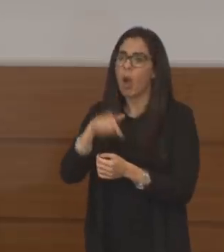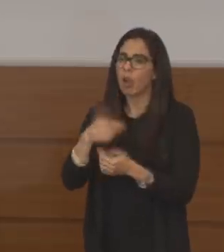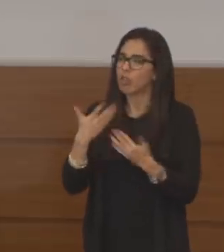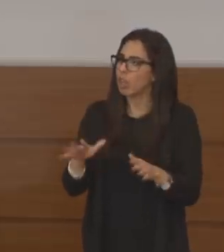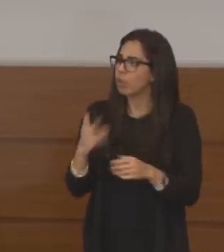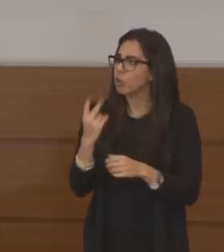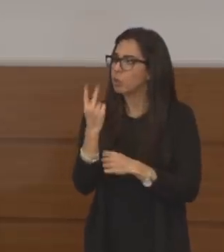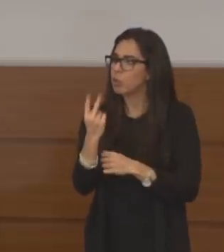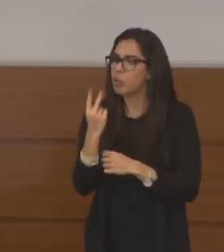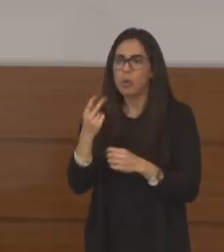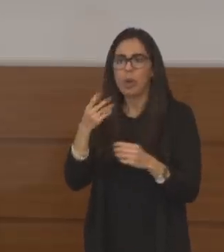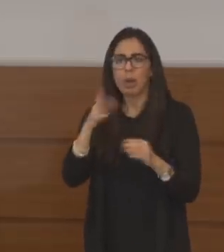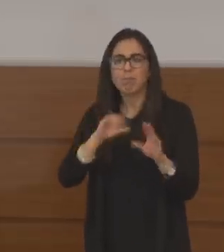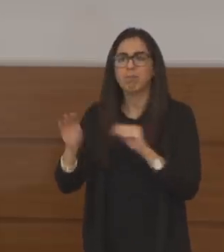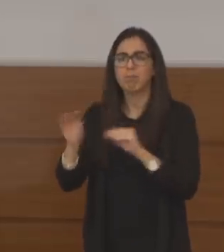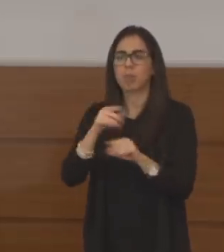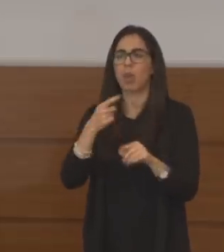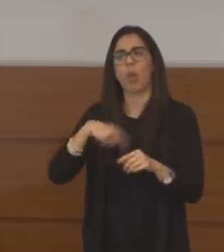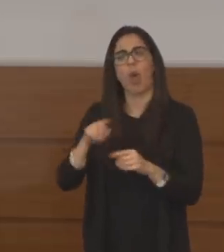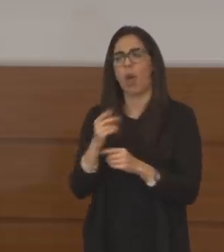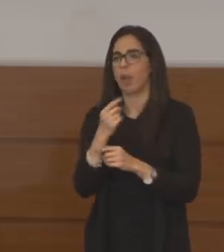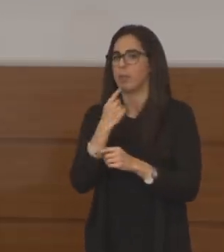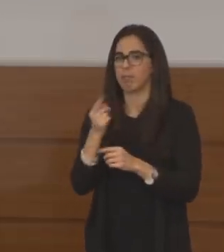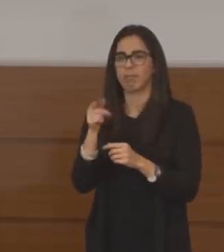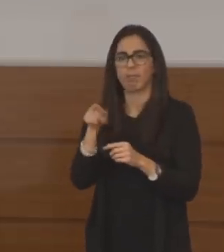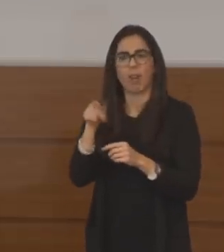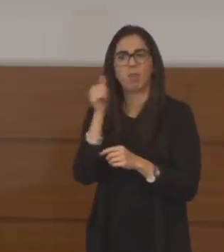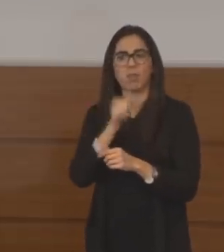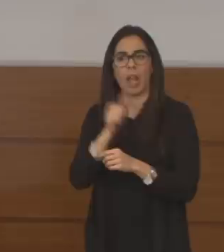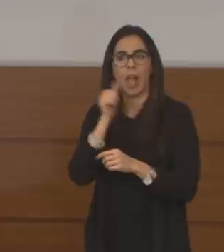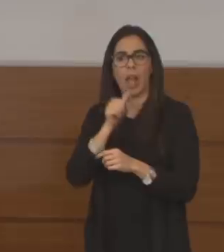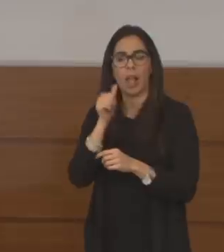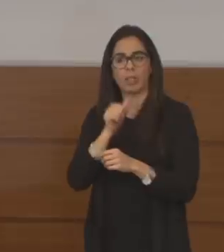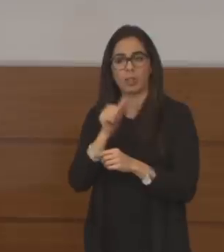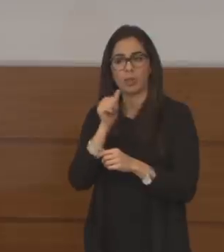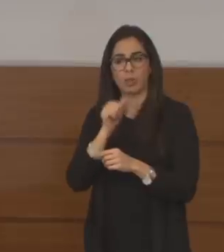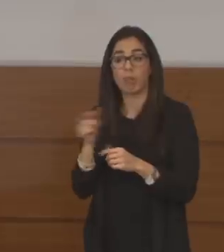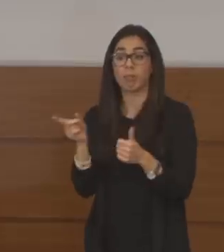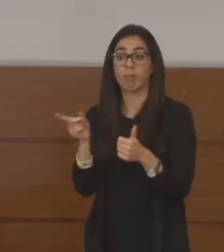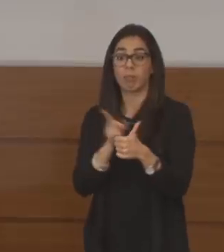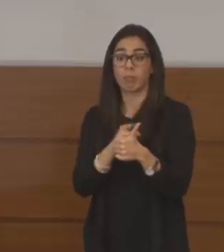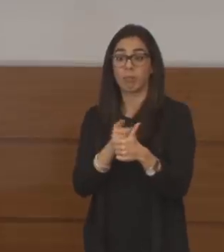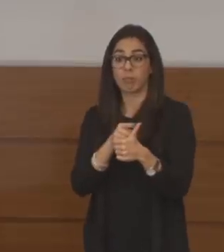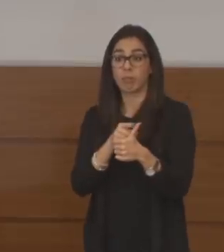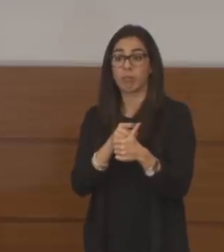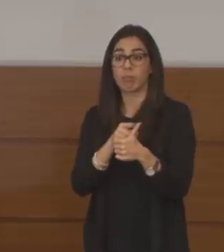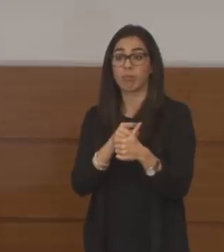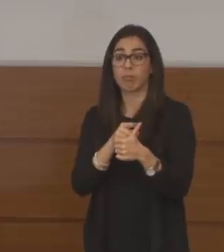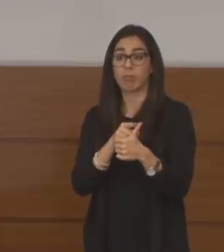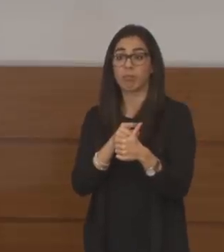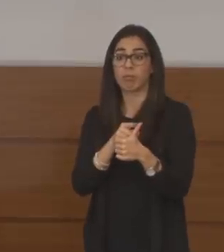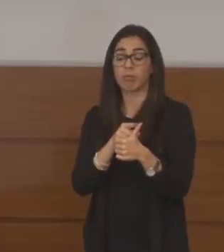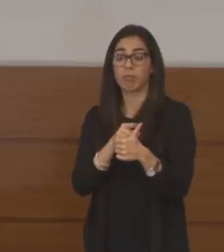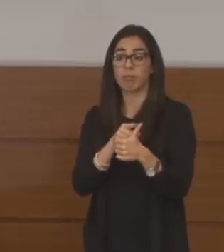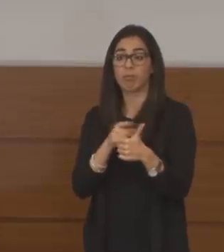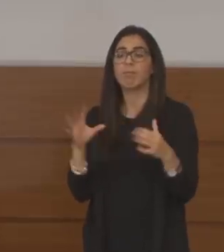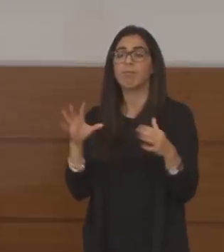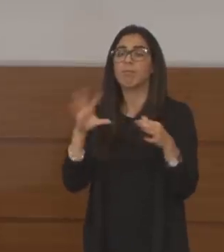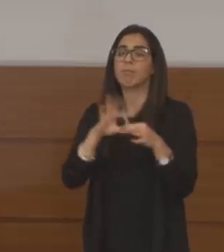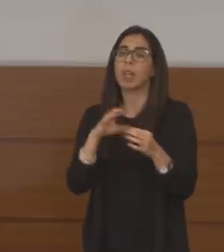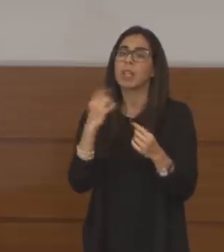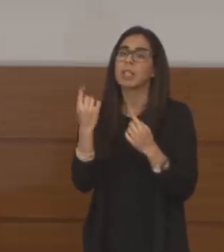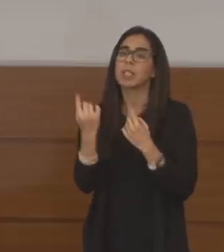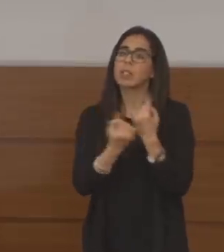dipartimento della protezione civile in particolar modo per quelle che riguardavano scenari